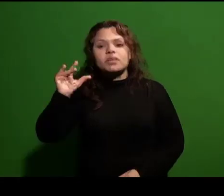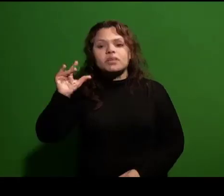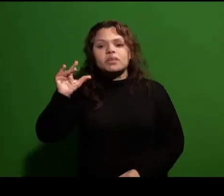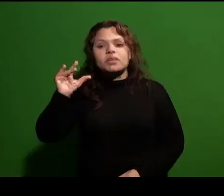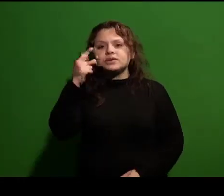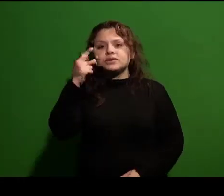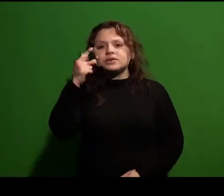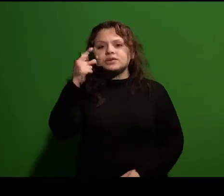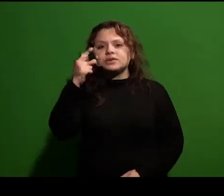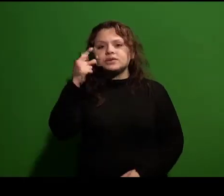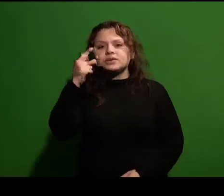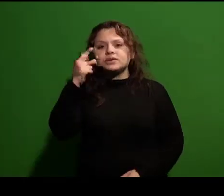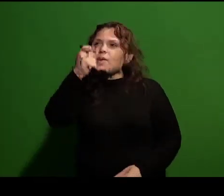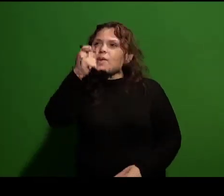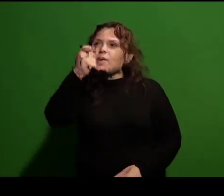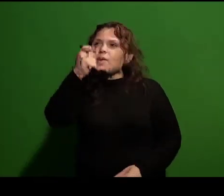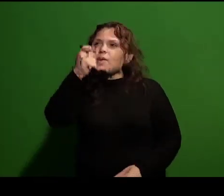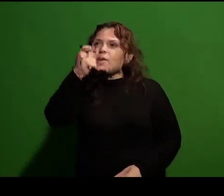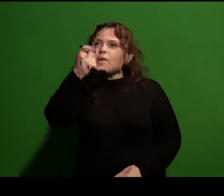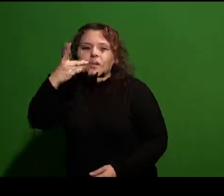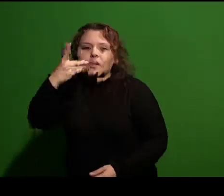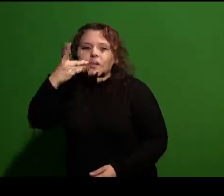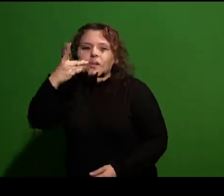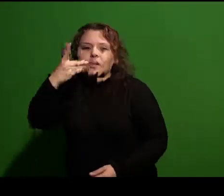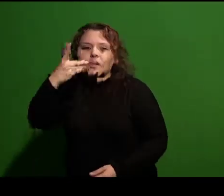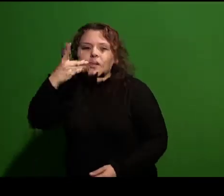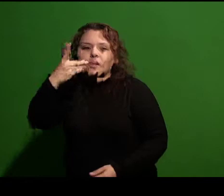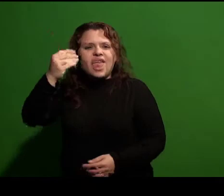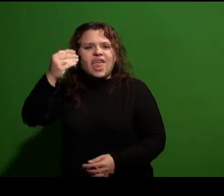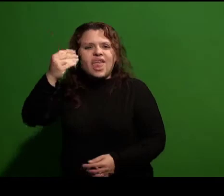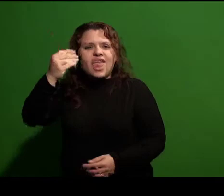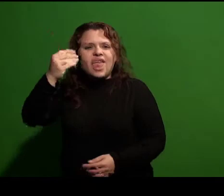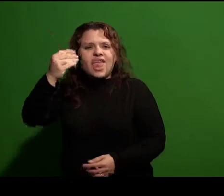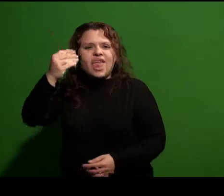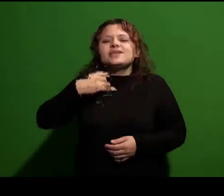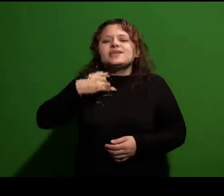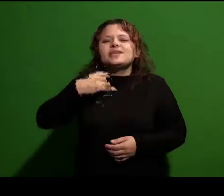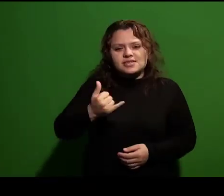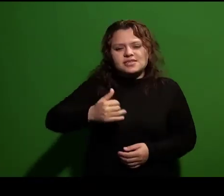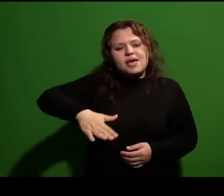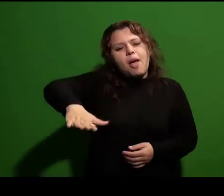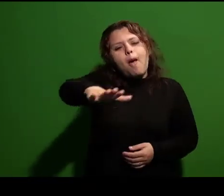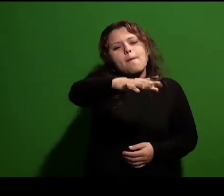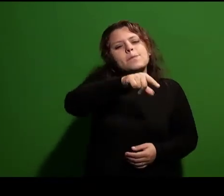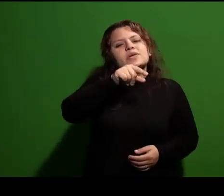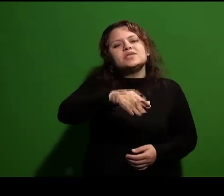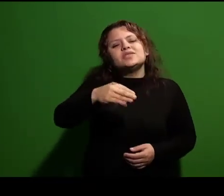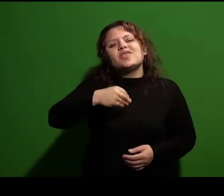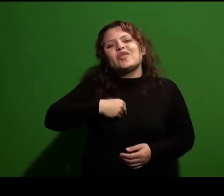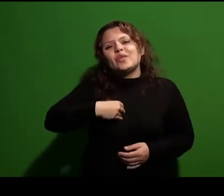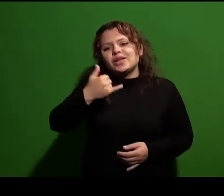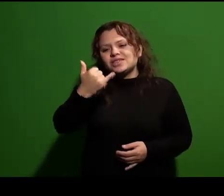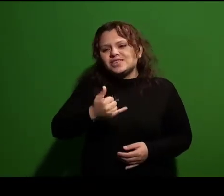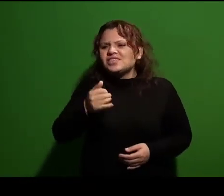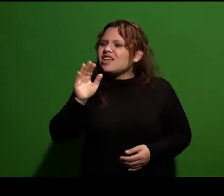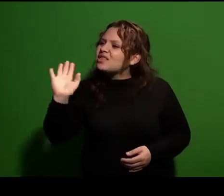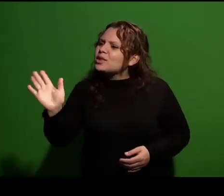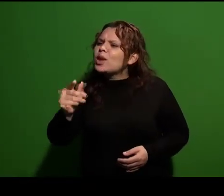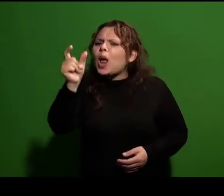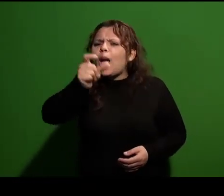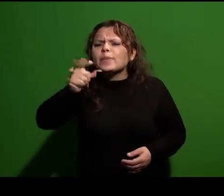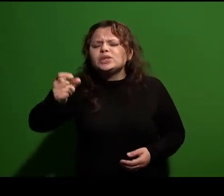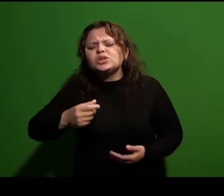Miércoles 3 de julio. El remedio divino. Hay esperanza para la Odisea, así como hay esperanza para todos los que